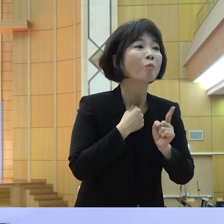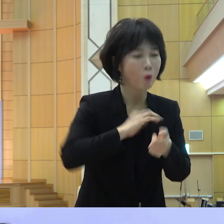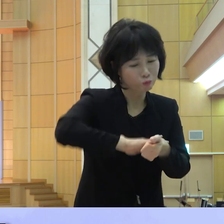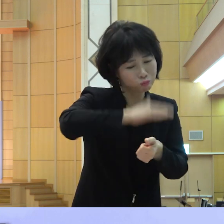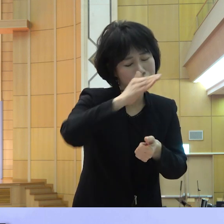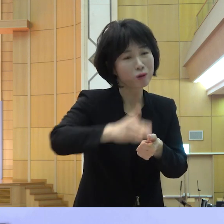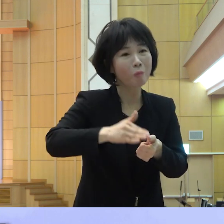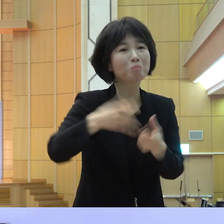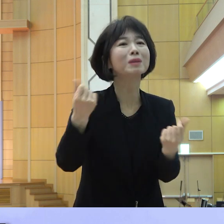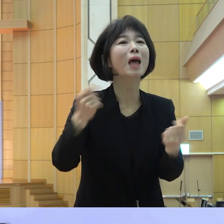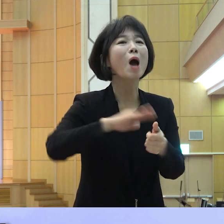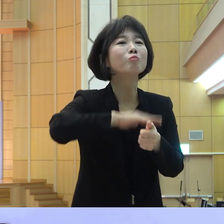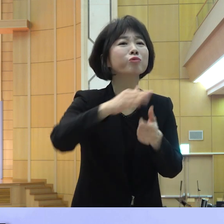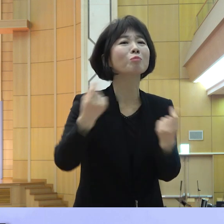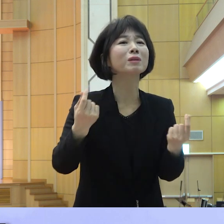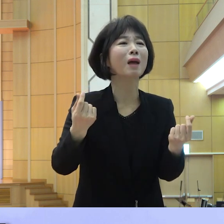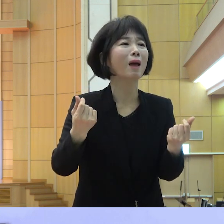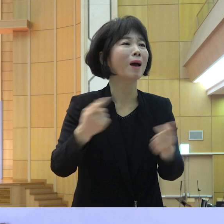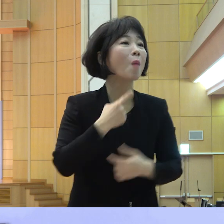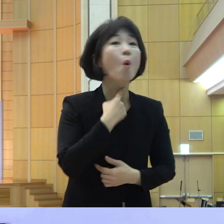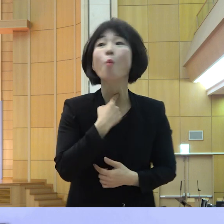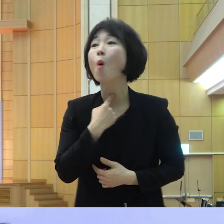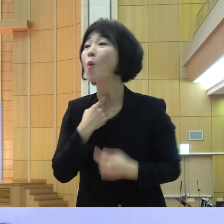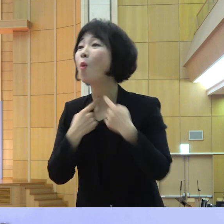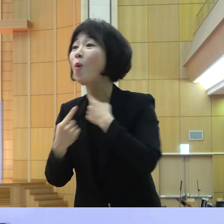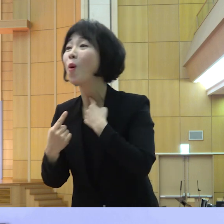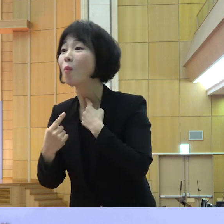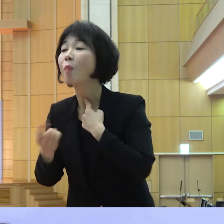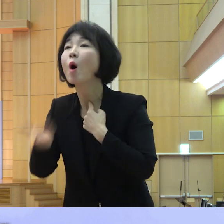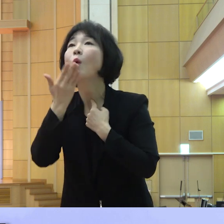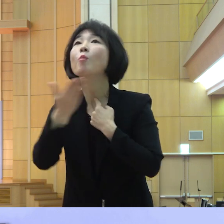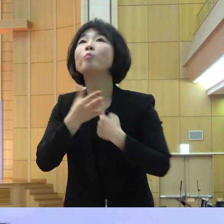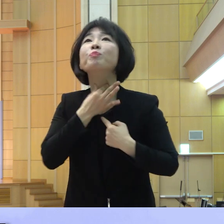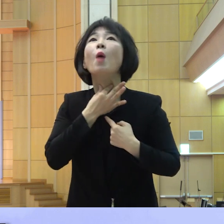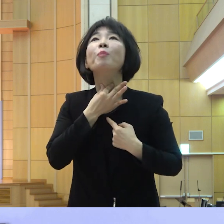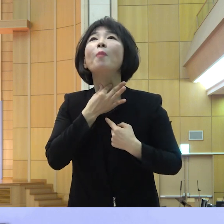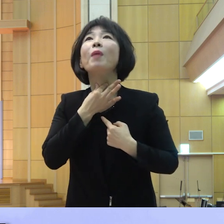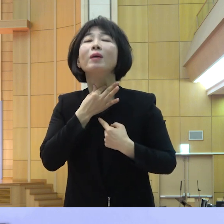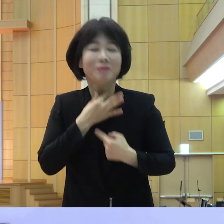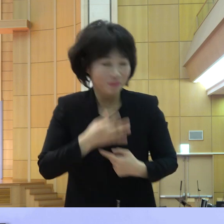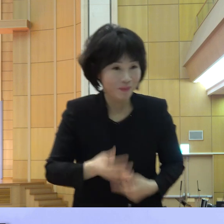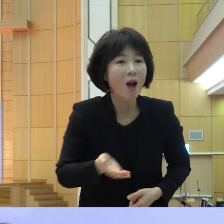무덤이라. 우리나라 말에 보면